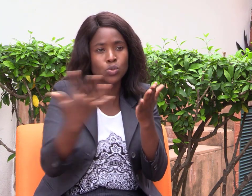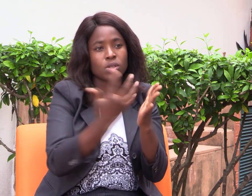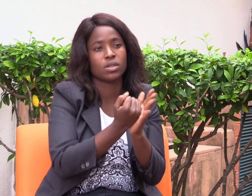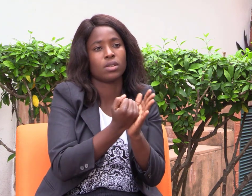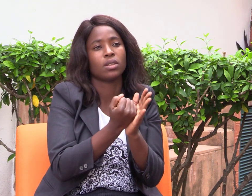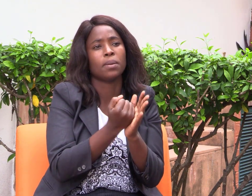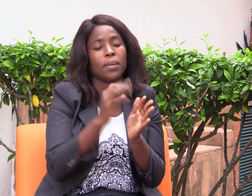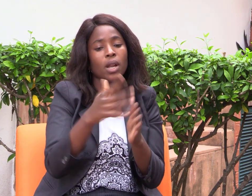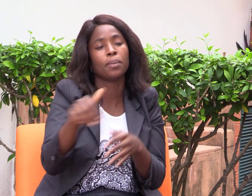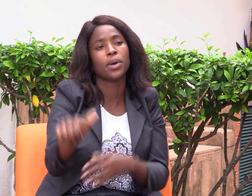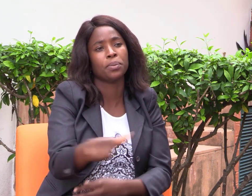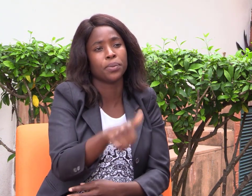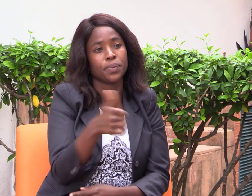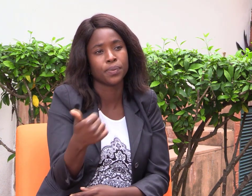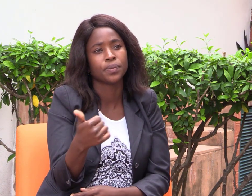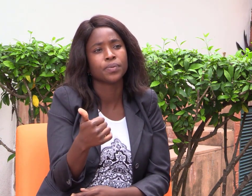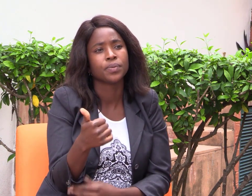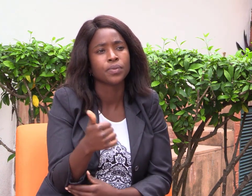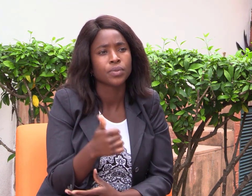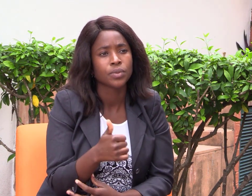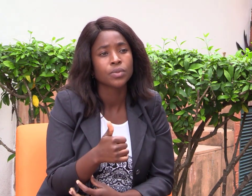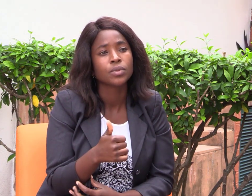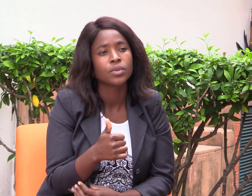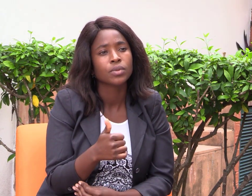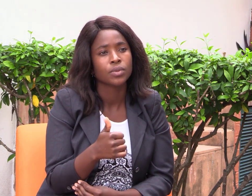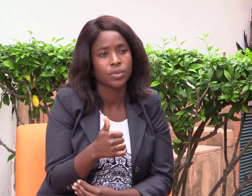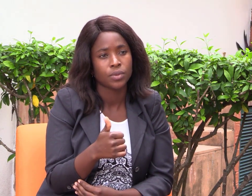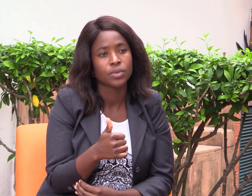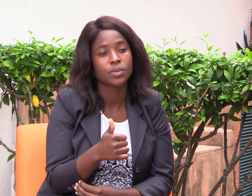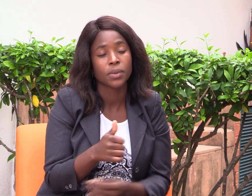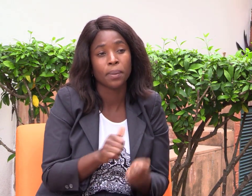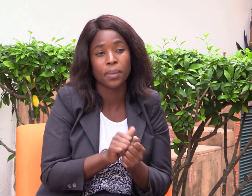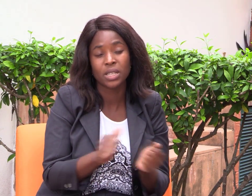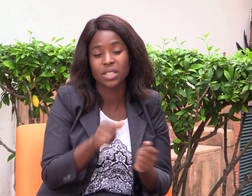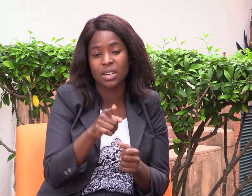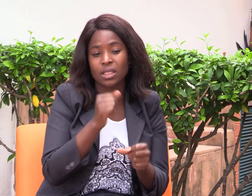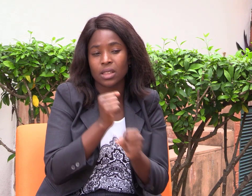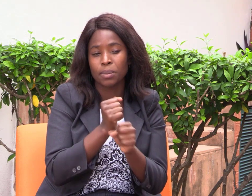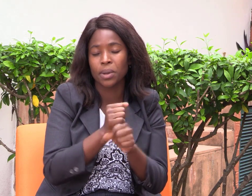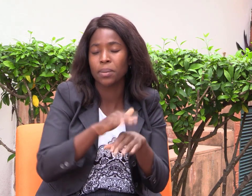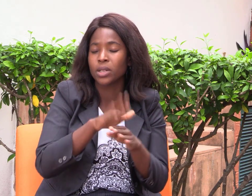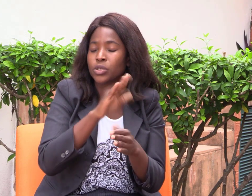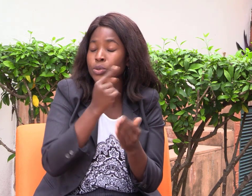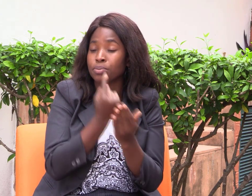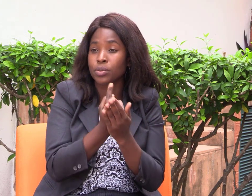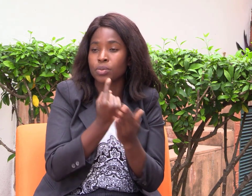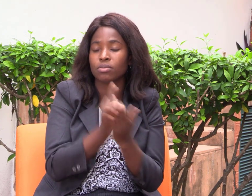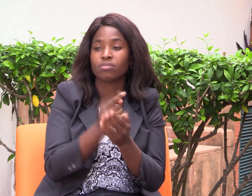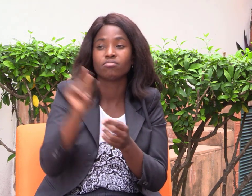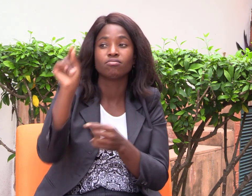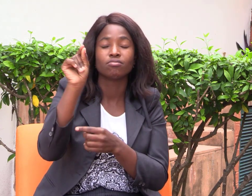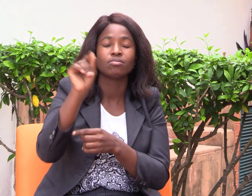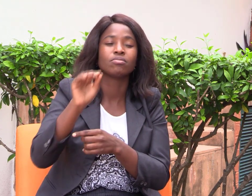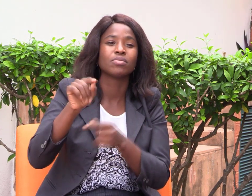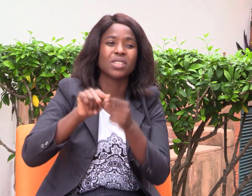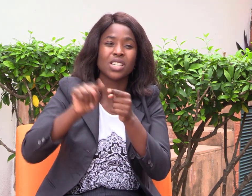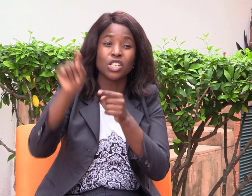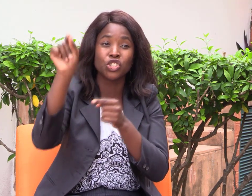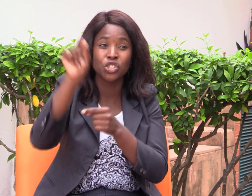até a que nível? E podemos melhorar até que nível? E isso será mais